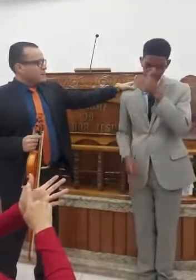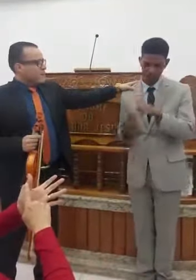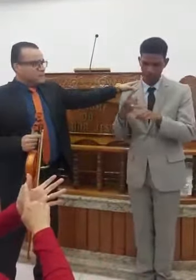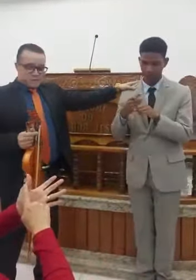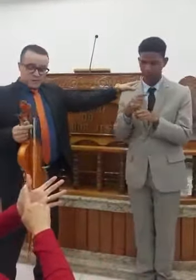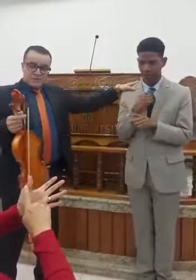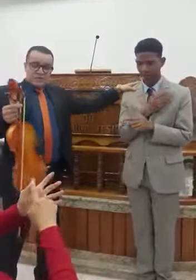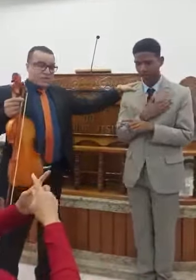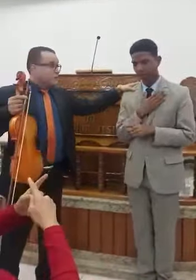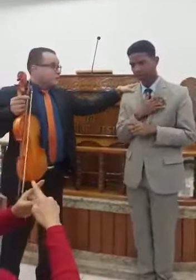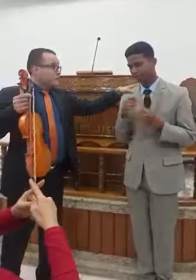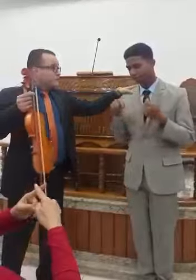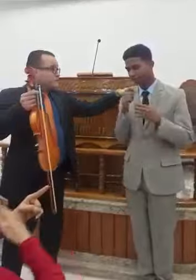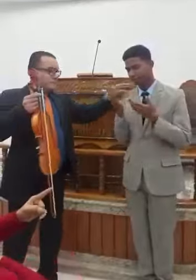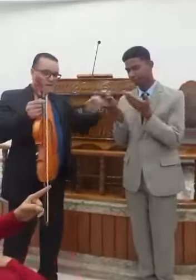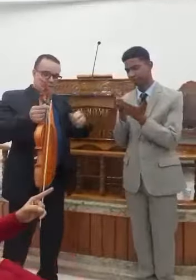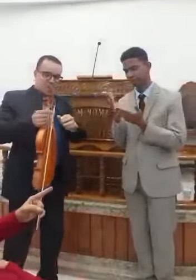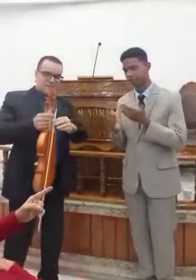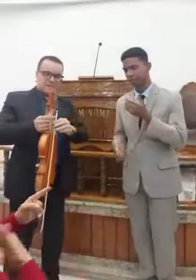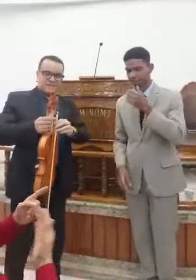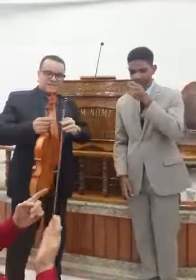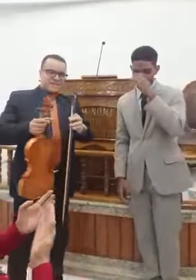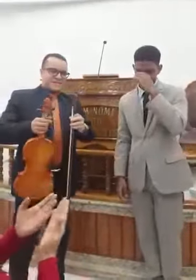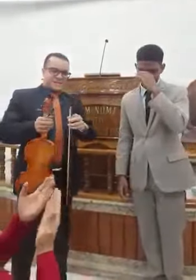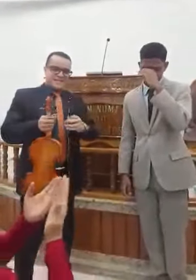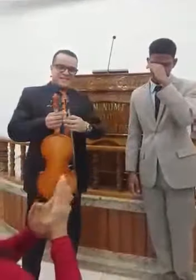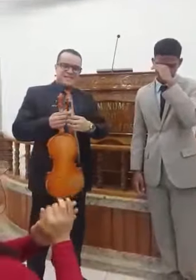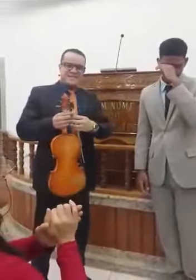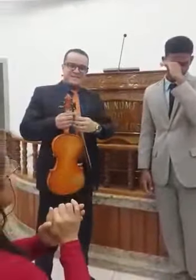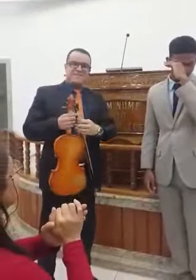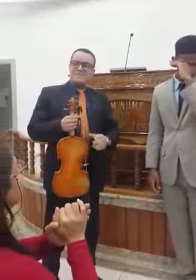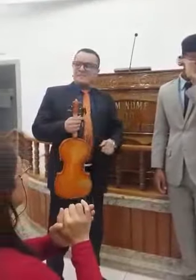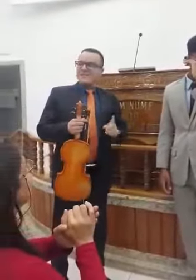Sim. Então esse violino... Eu gosto muito de também servir a Deus.